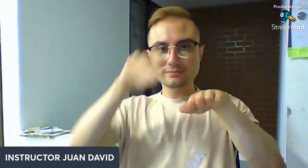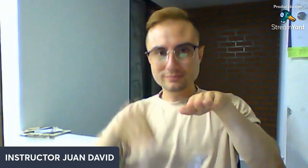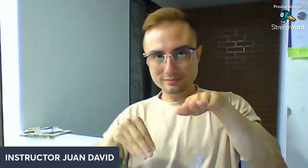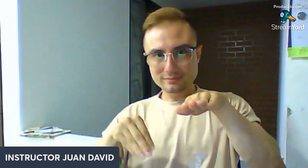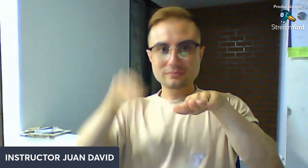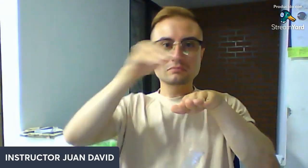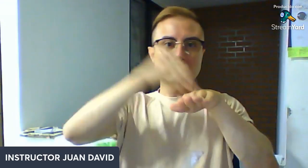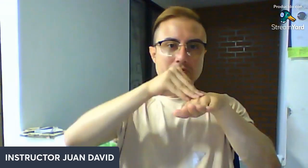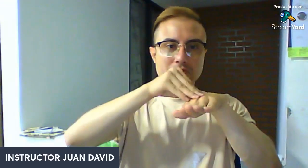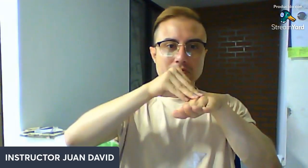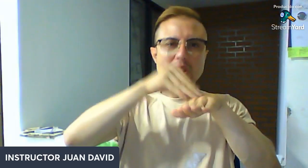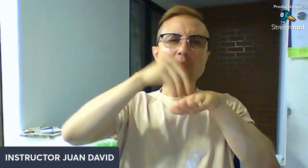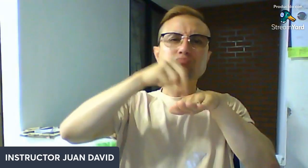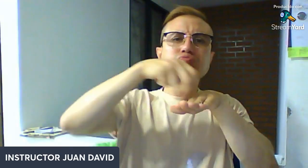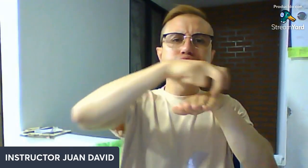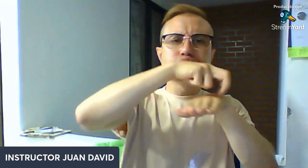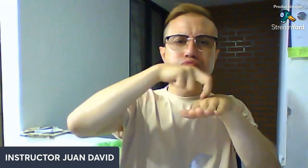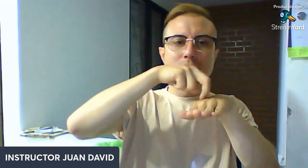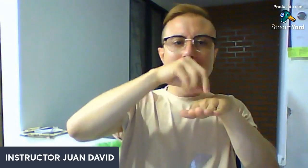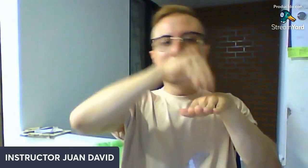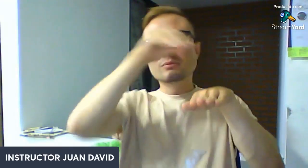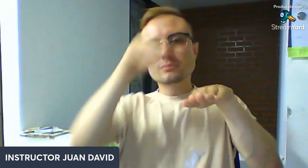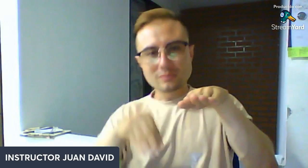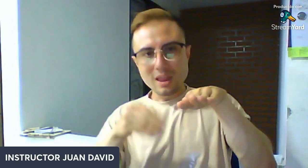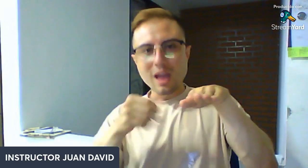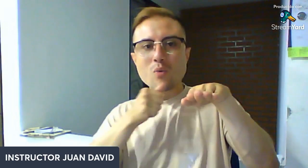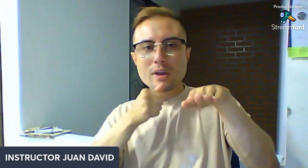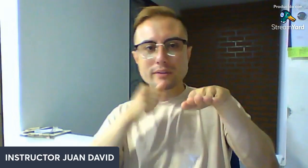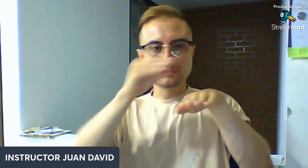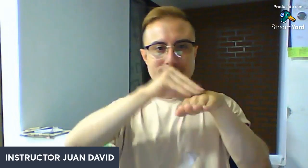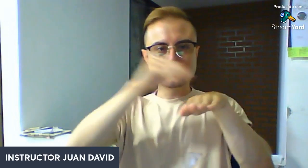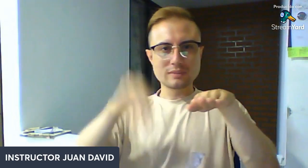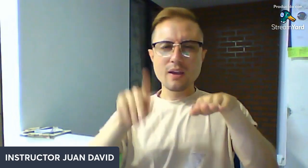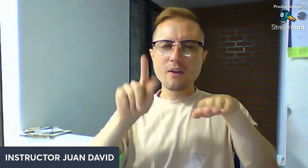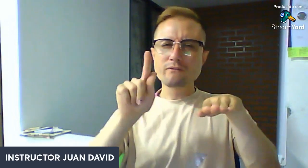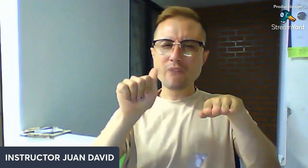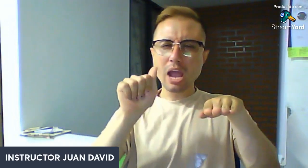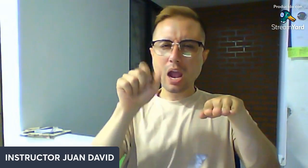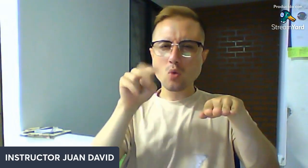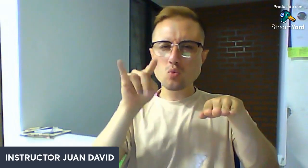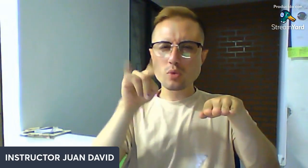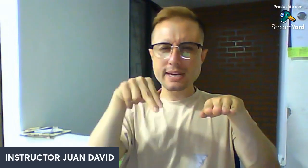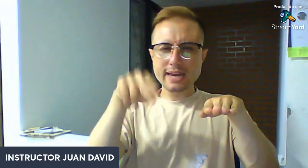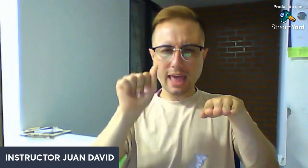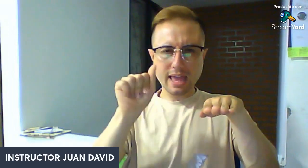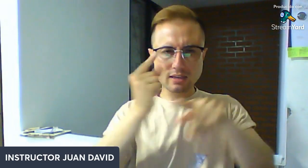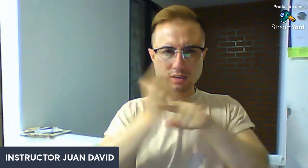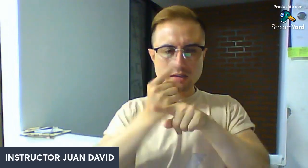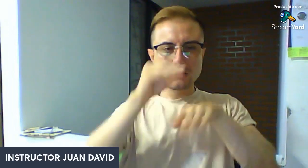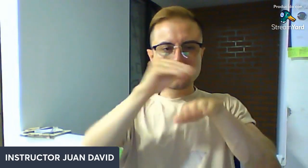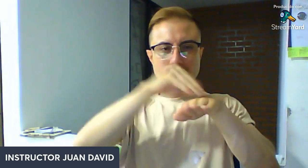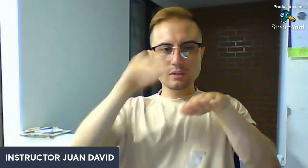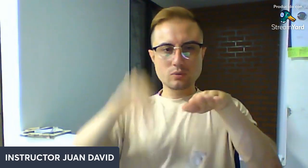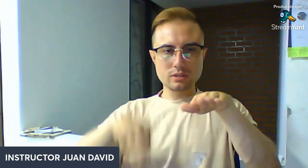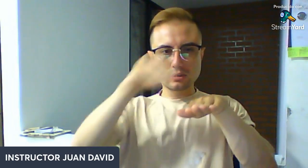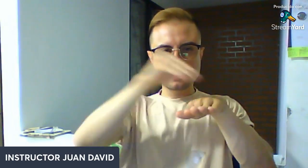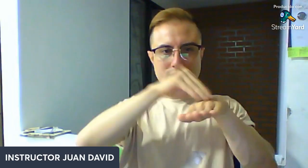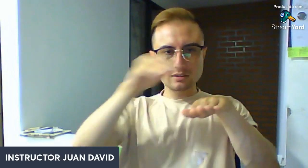Y este que es anfibios, ¿sí? Aquellos pues que pertenecen a los terrestres y a